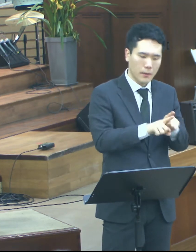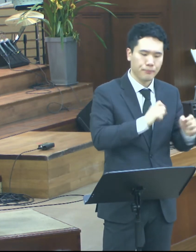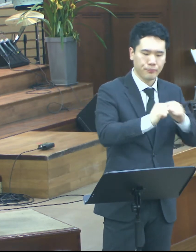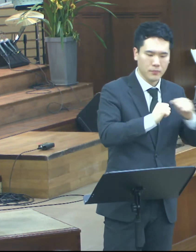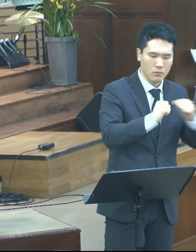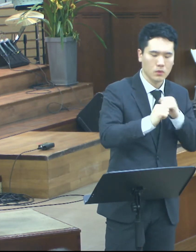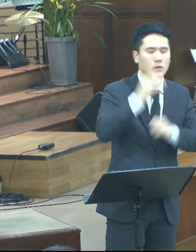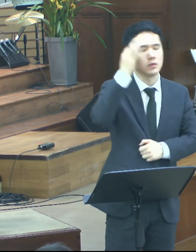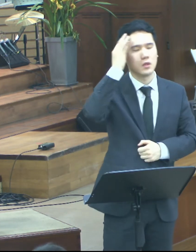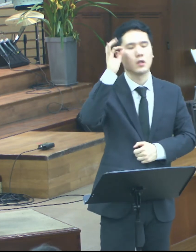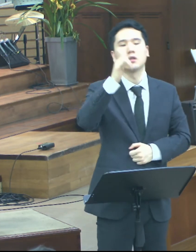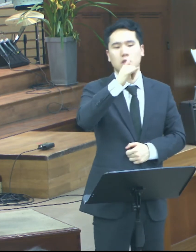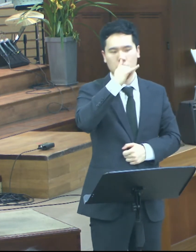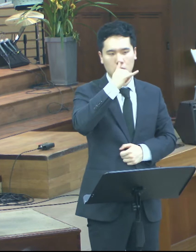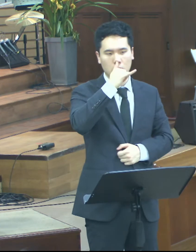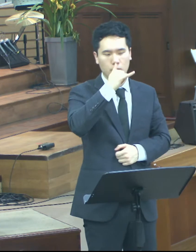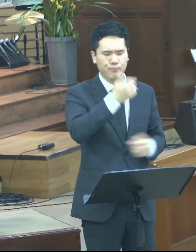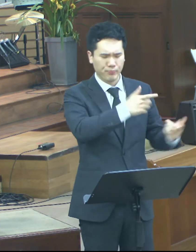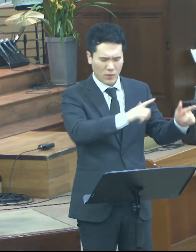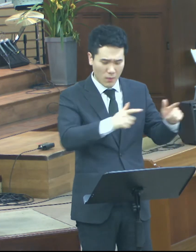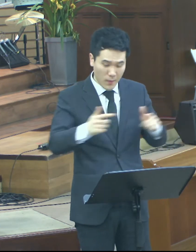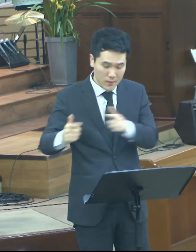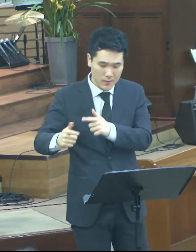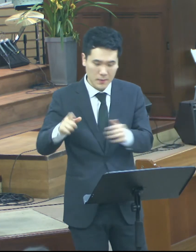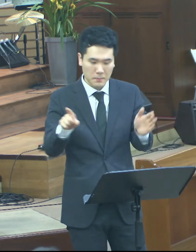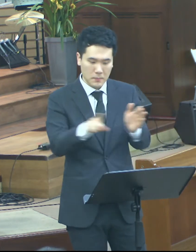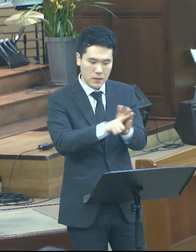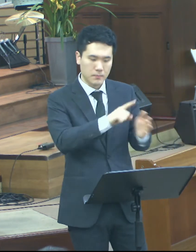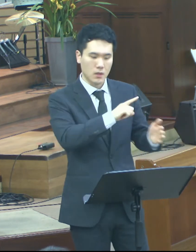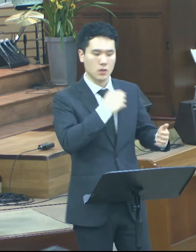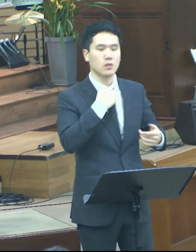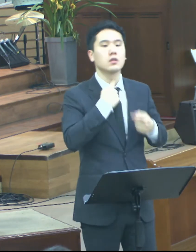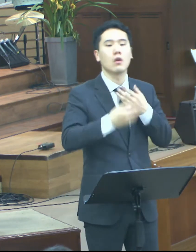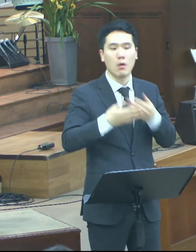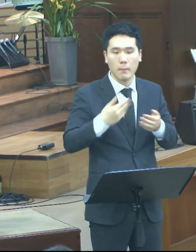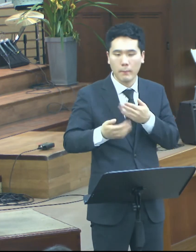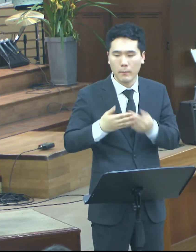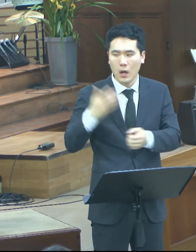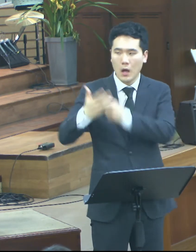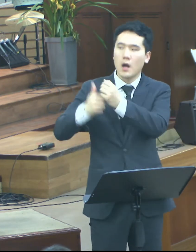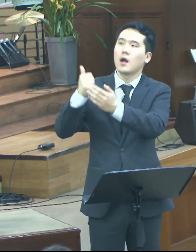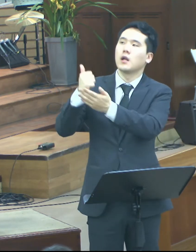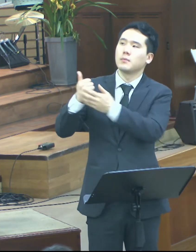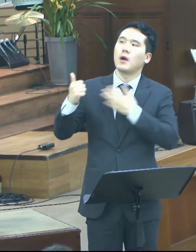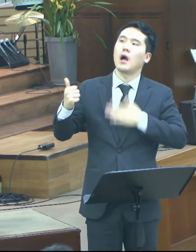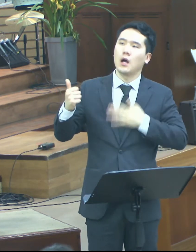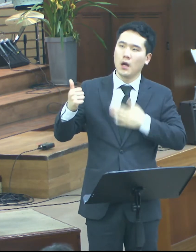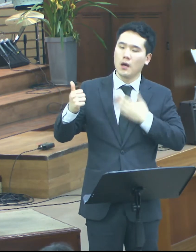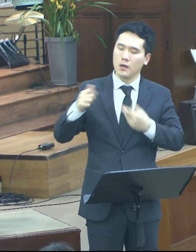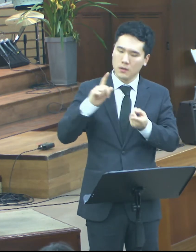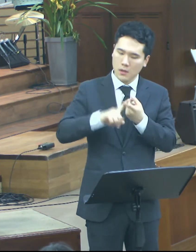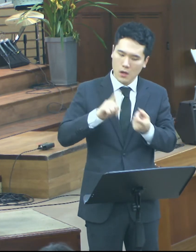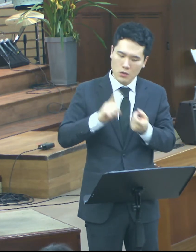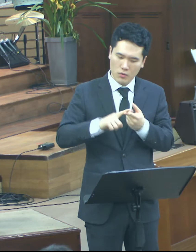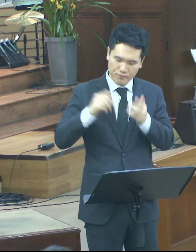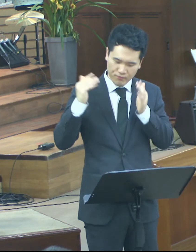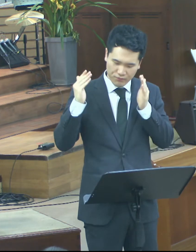여러 가지 신앙적인 경험들은 하나님을 아는 것으로 집중될 때 굉장히 효과적이고 굉장히 좋은